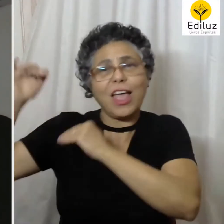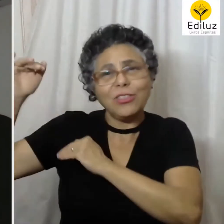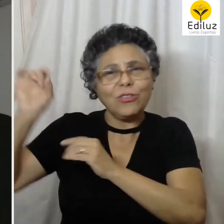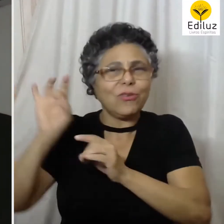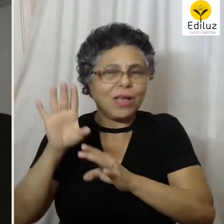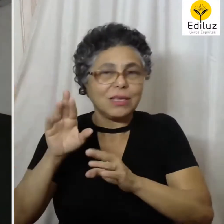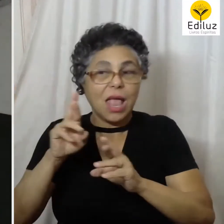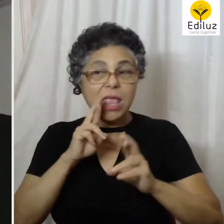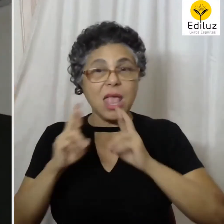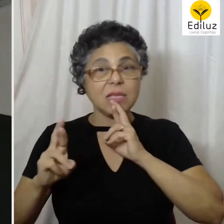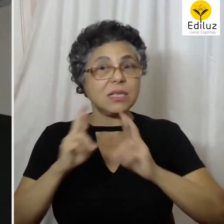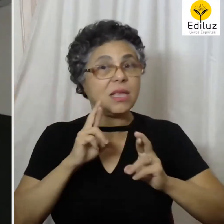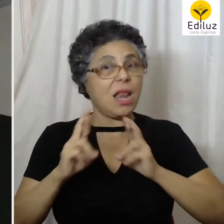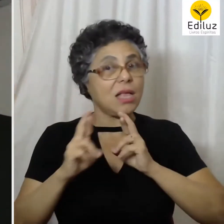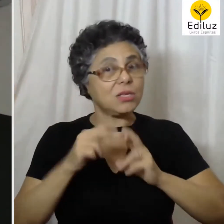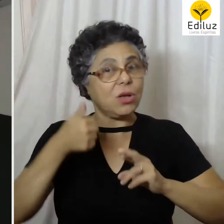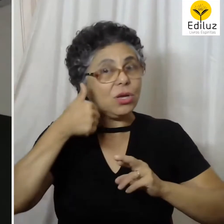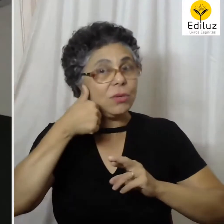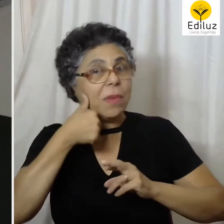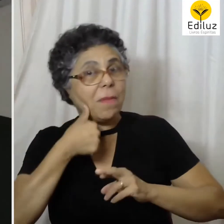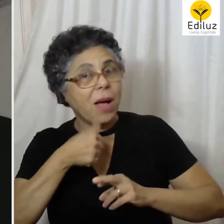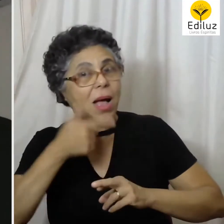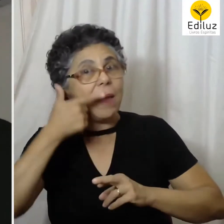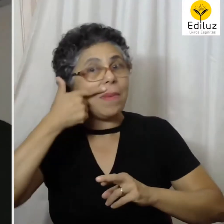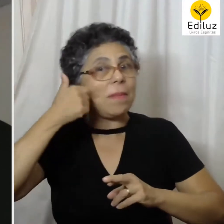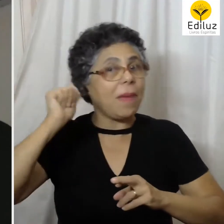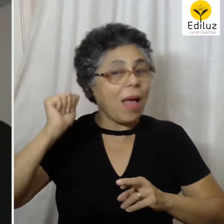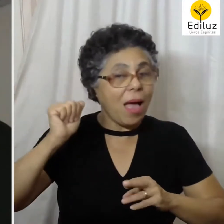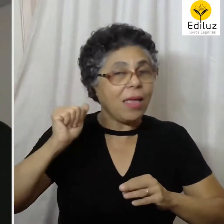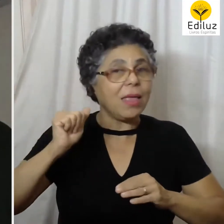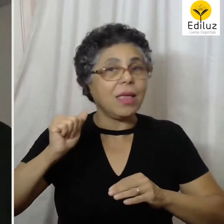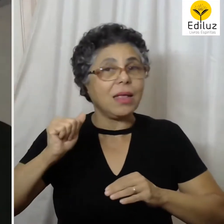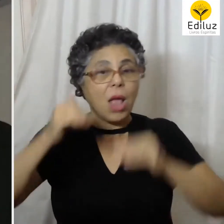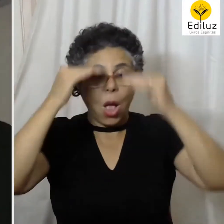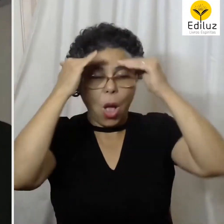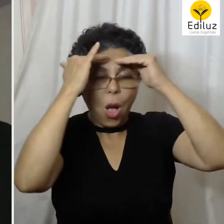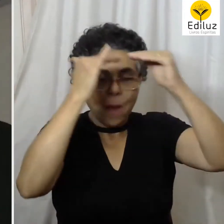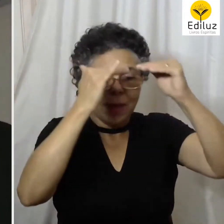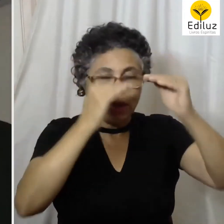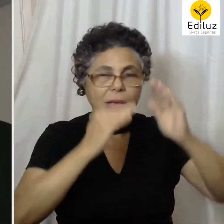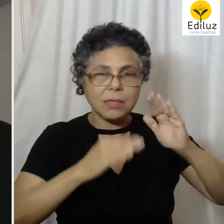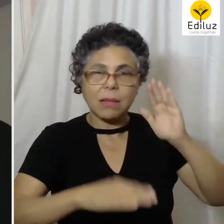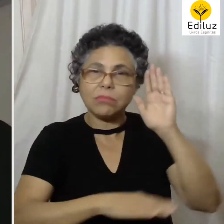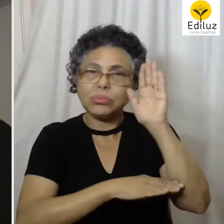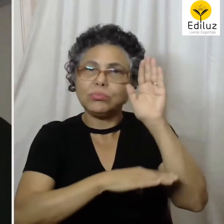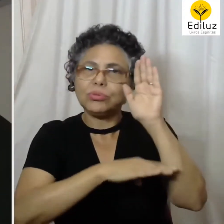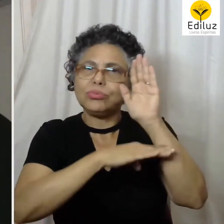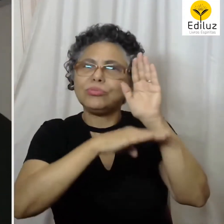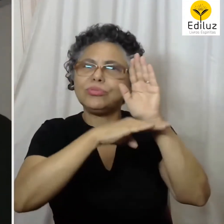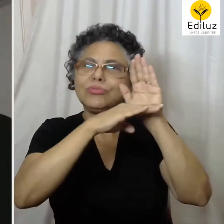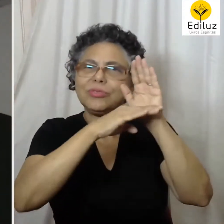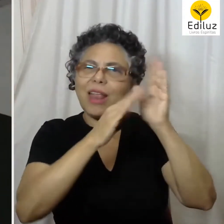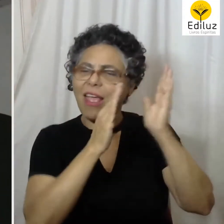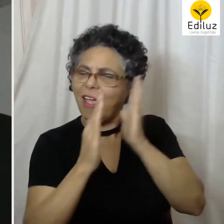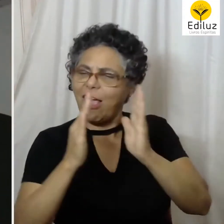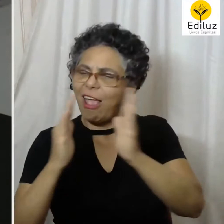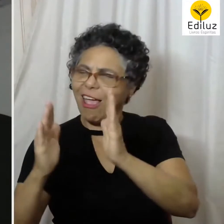e filhos obedecem essas fases do desenvolvimento, precisam obedecer. Mas, ainda que